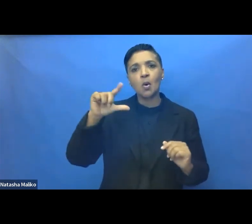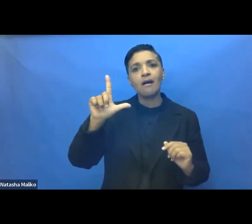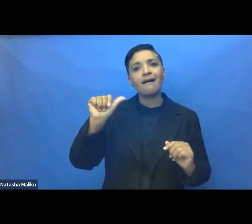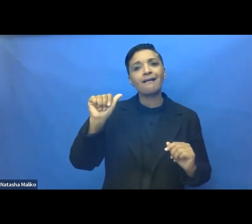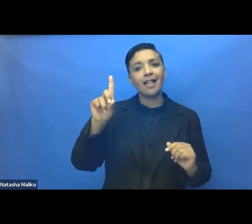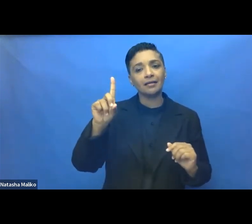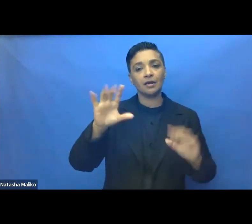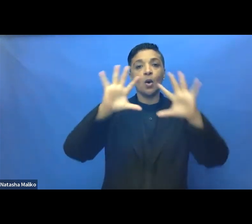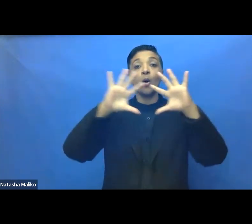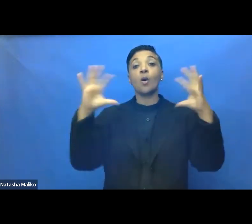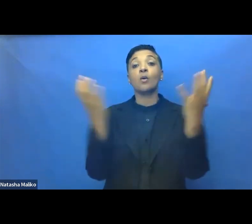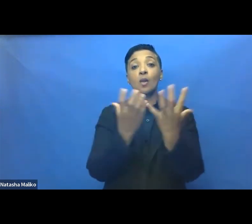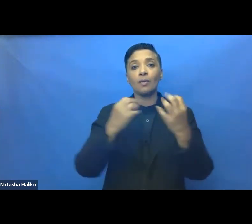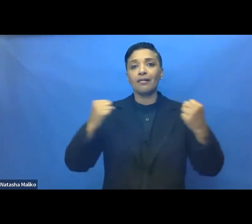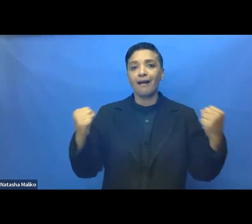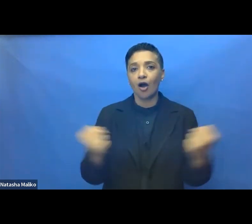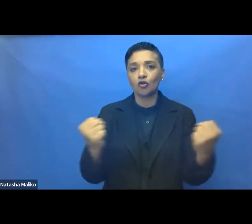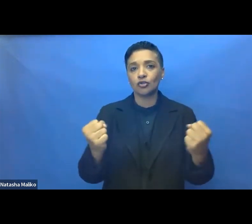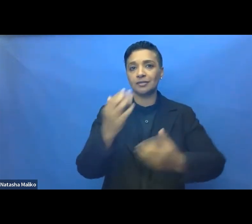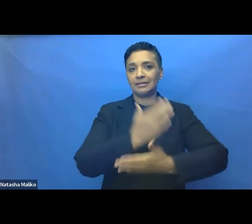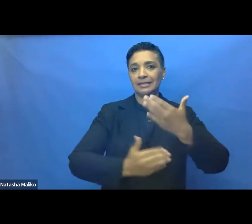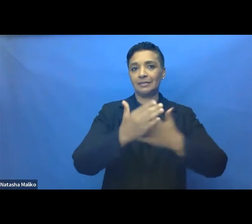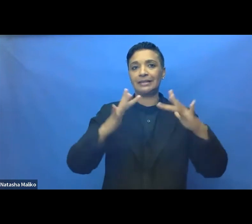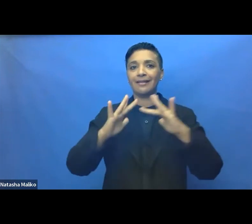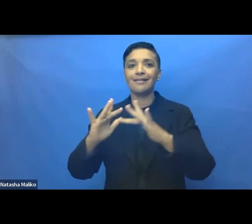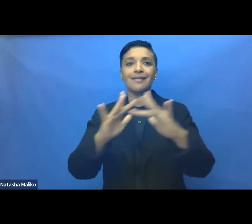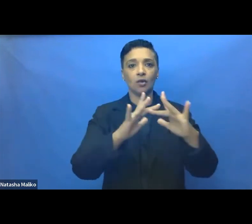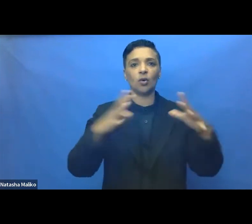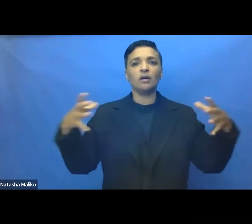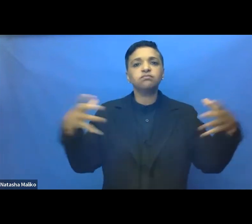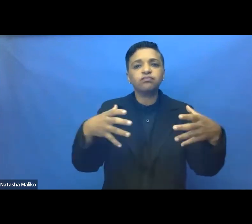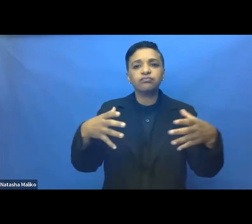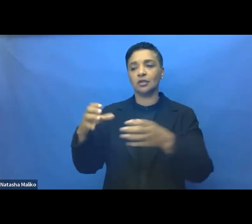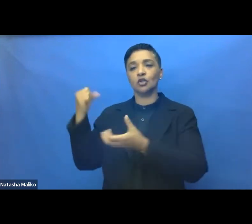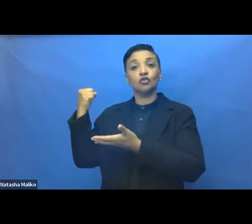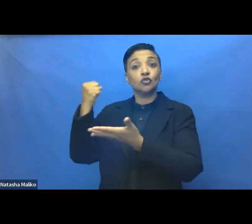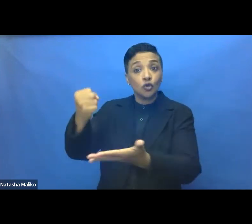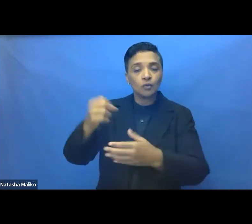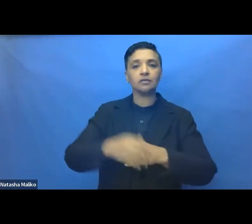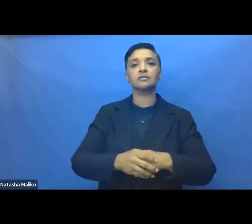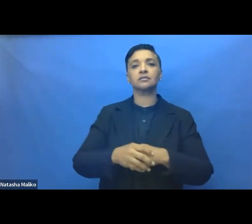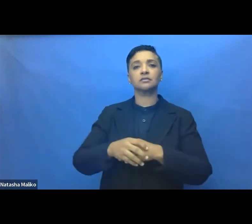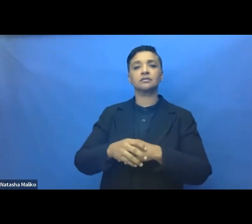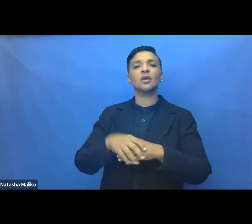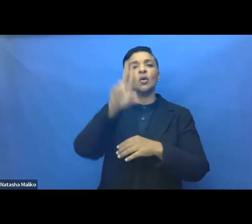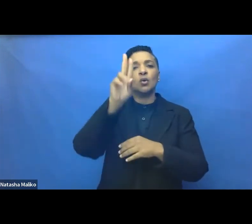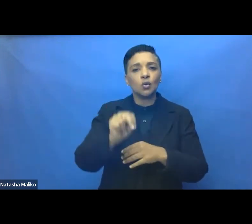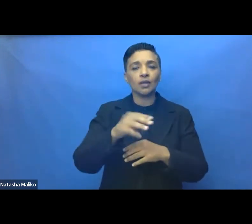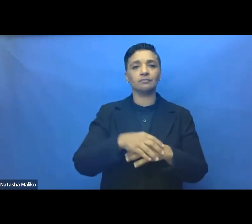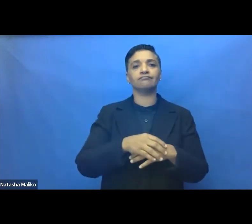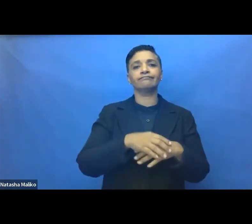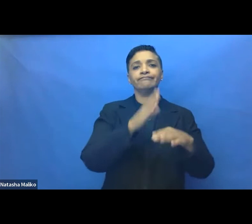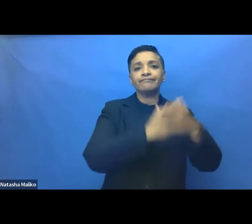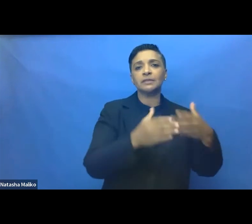groupe de travail GLAD. C'est le réseau international